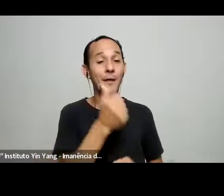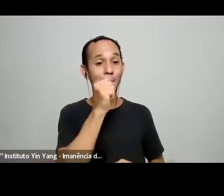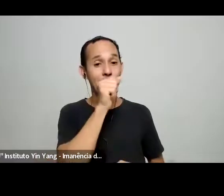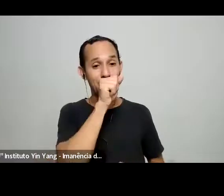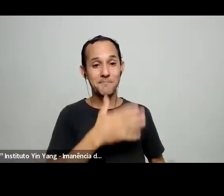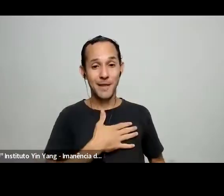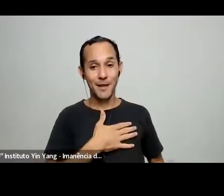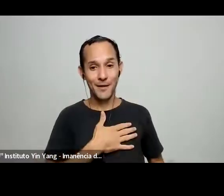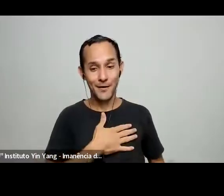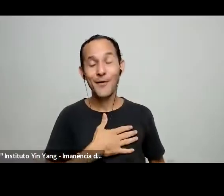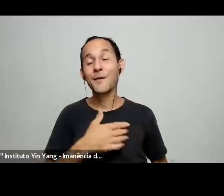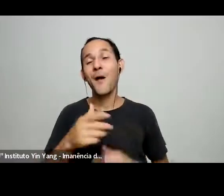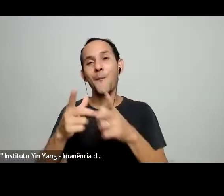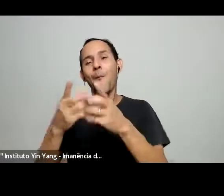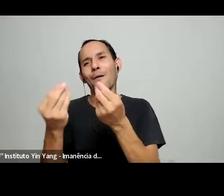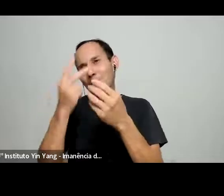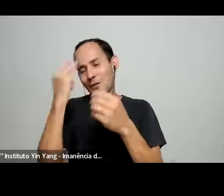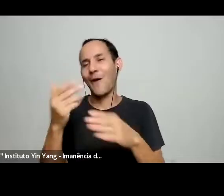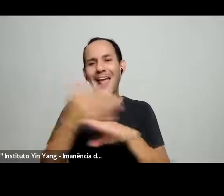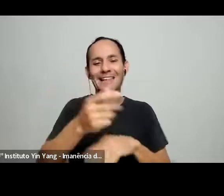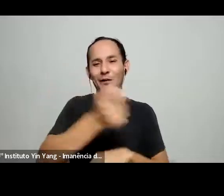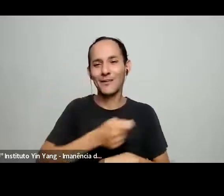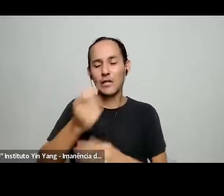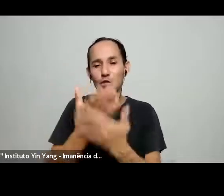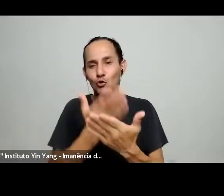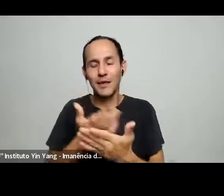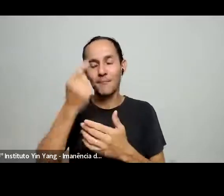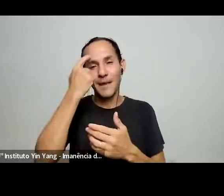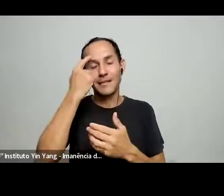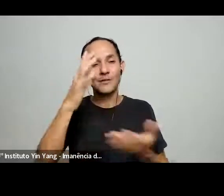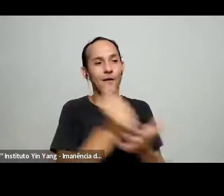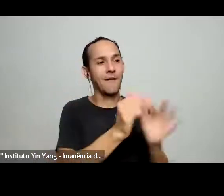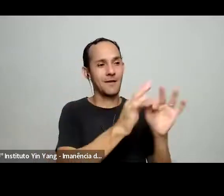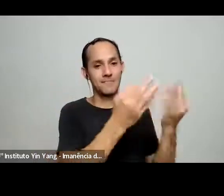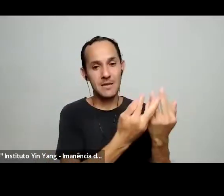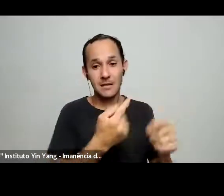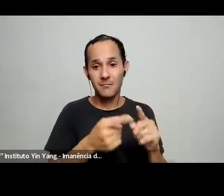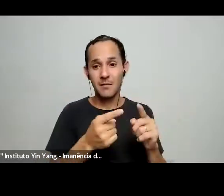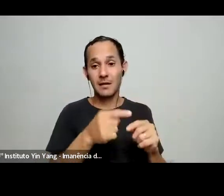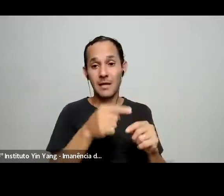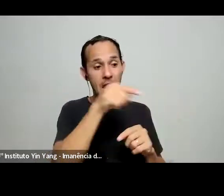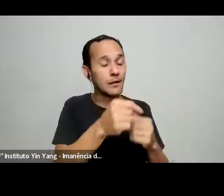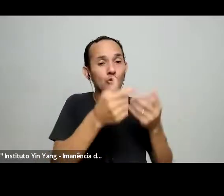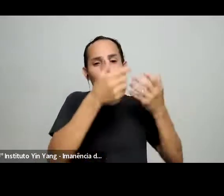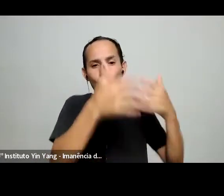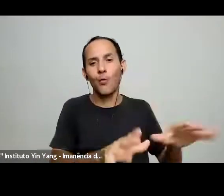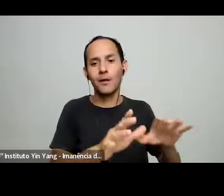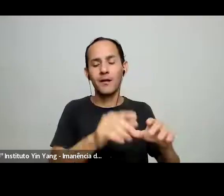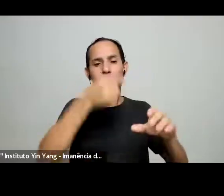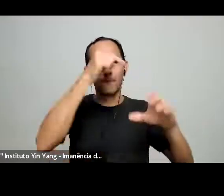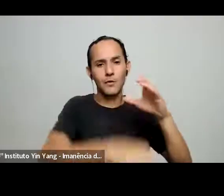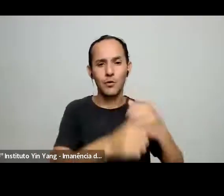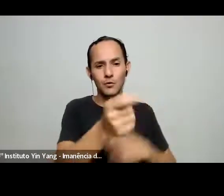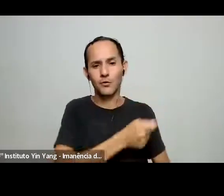muitos de nós entramos nas constelações assim. Ela nunca quis saber de ir fundo nas